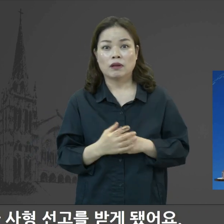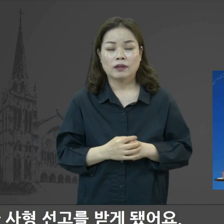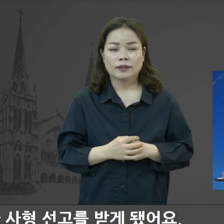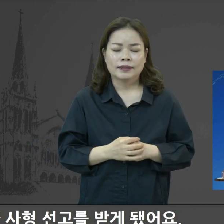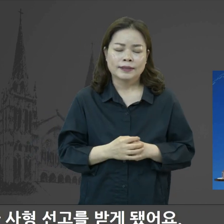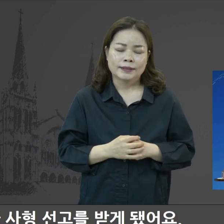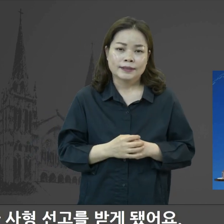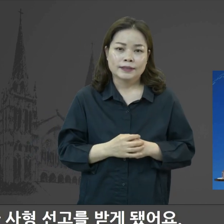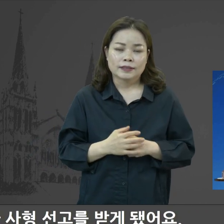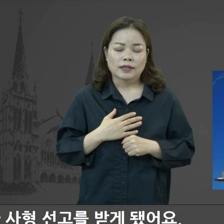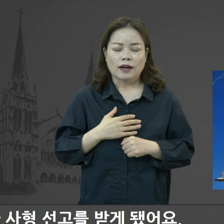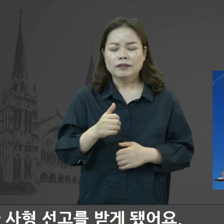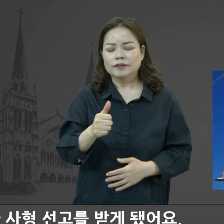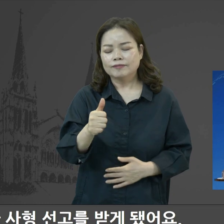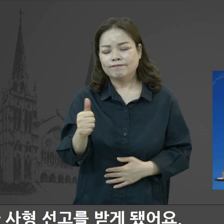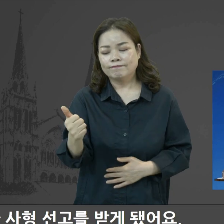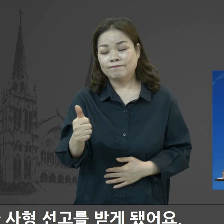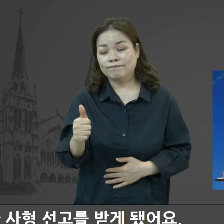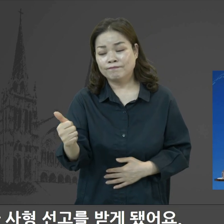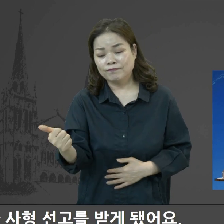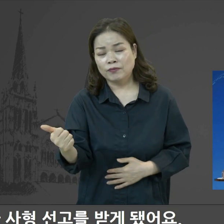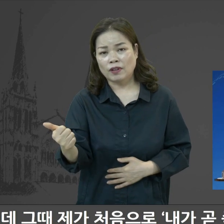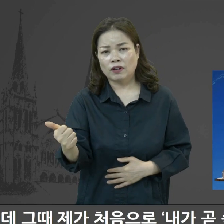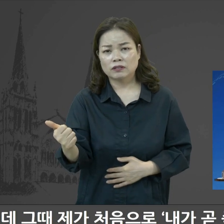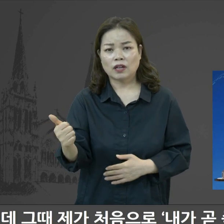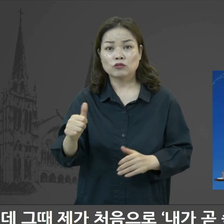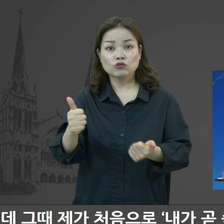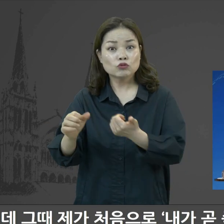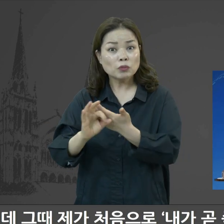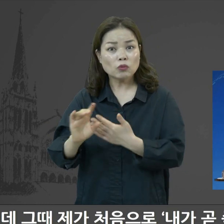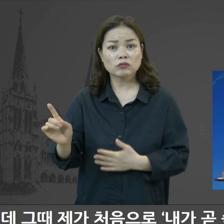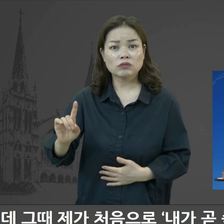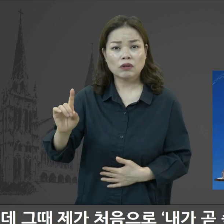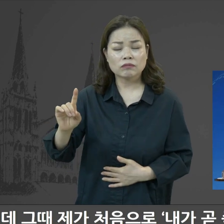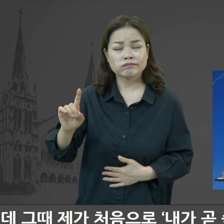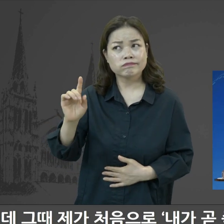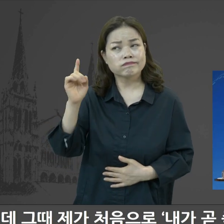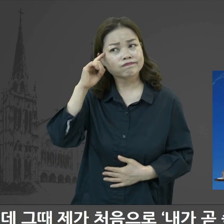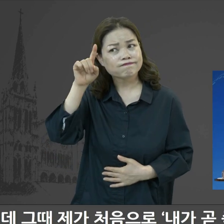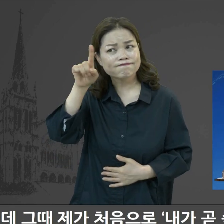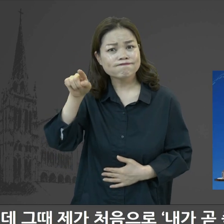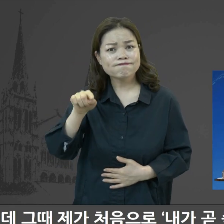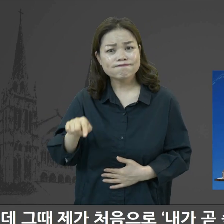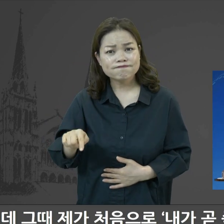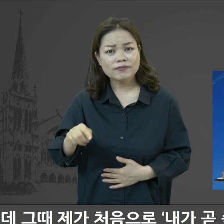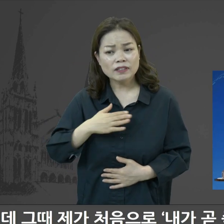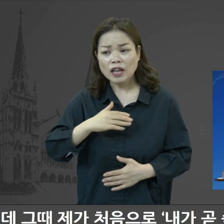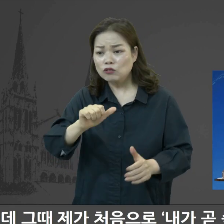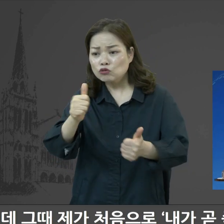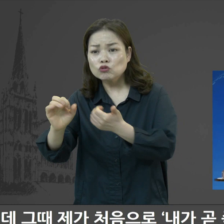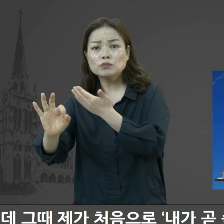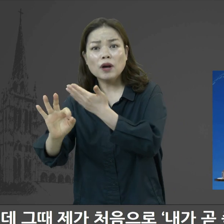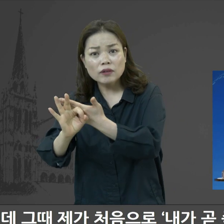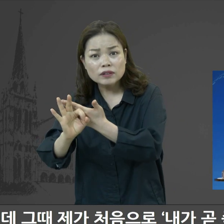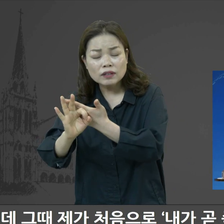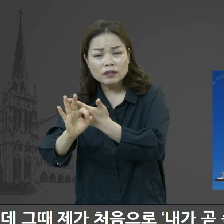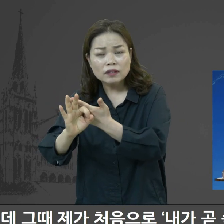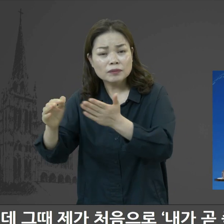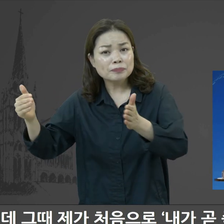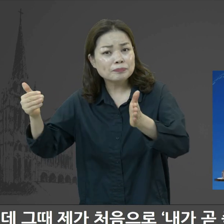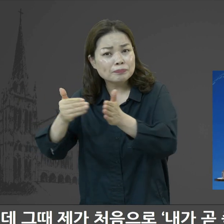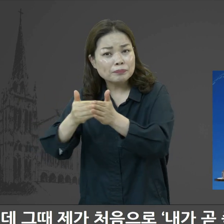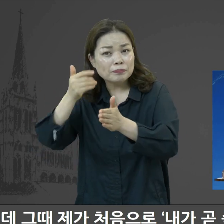내가 곧 죽는데 내가 죽으면 어떻게 되나? 내가 죽으면 그냥